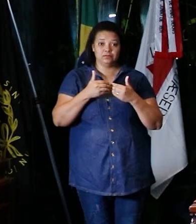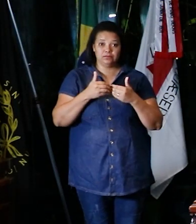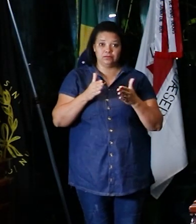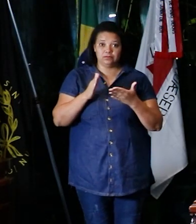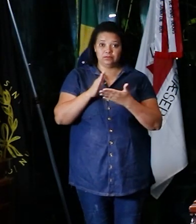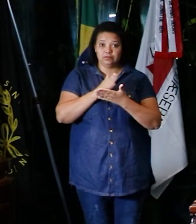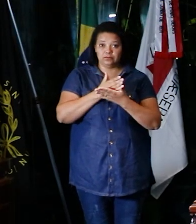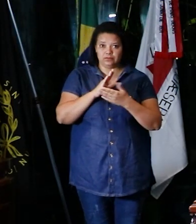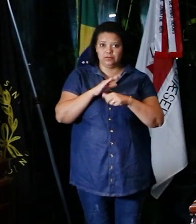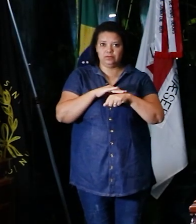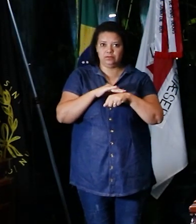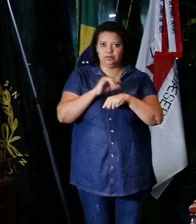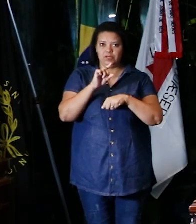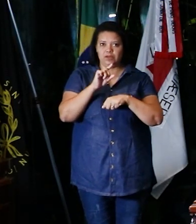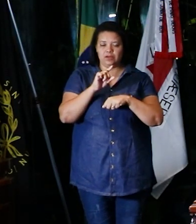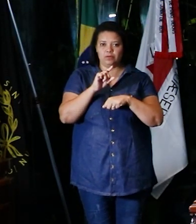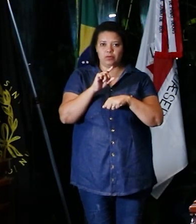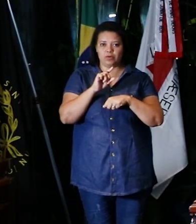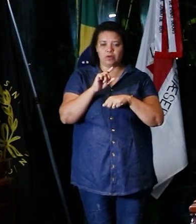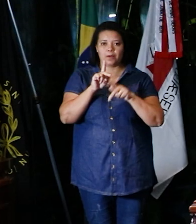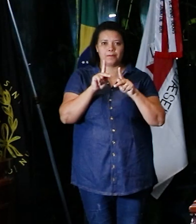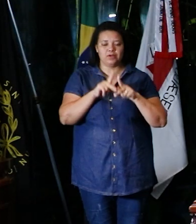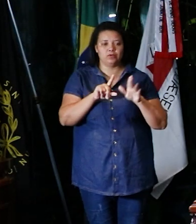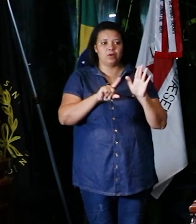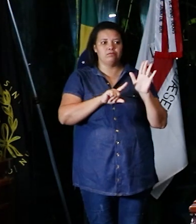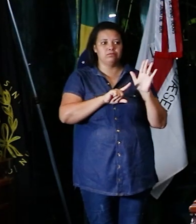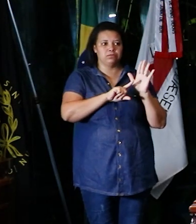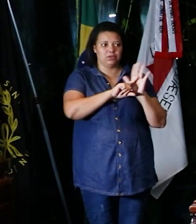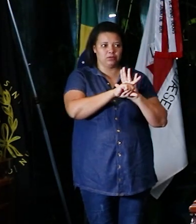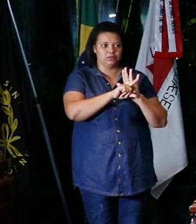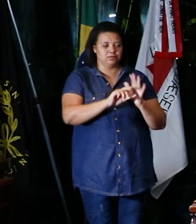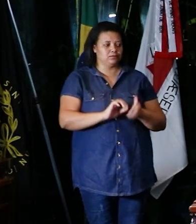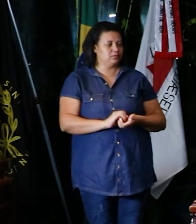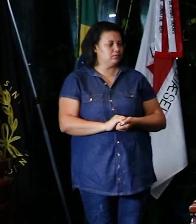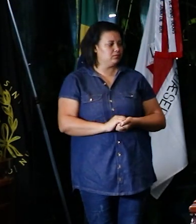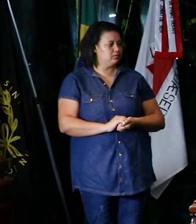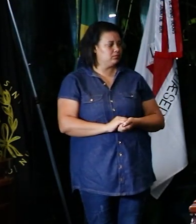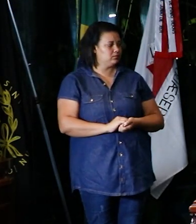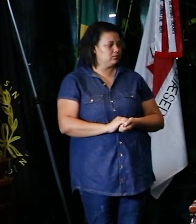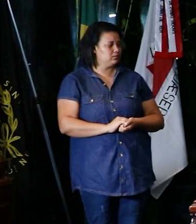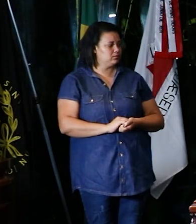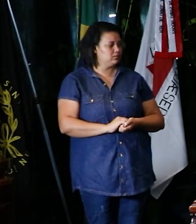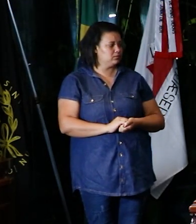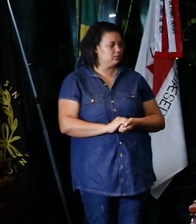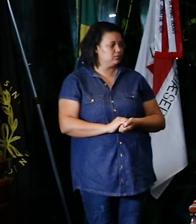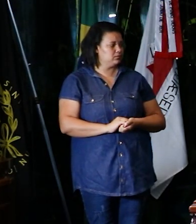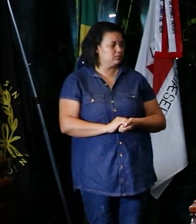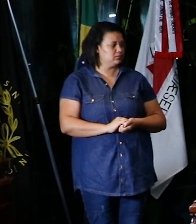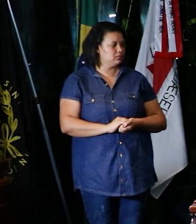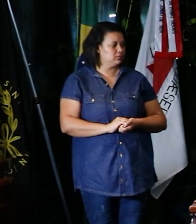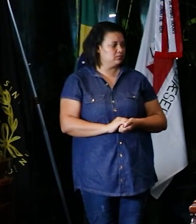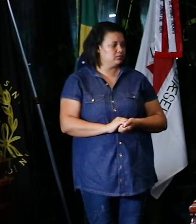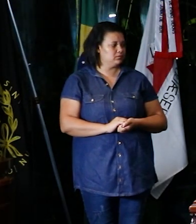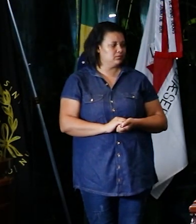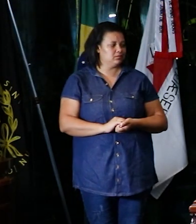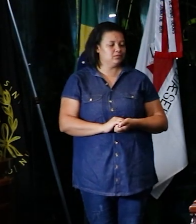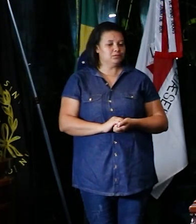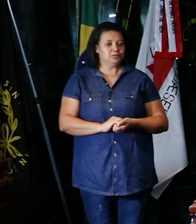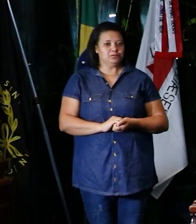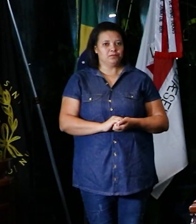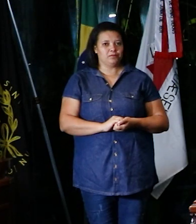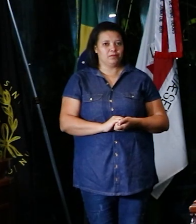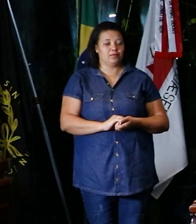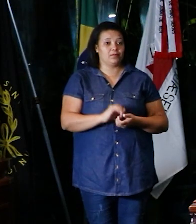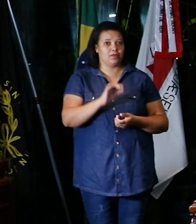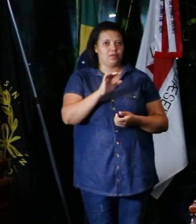algum tempo para o debate, tá, para as pessoas fazerem perguntas. Tá, esse negócio de paixão, um